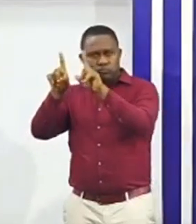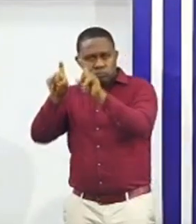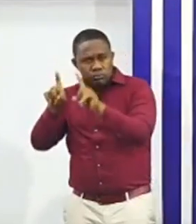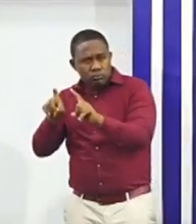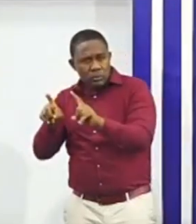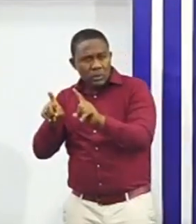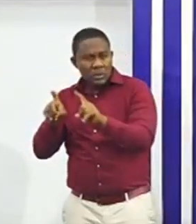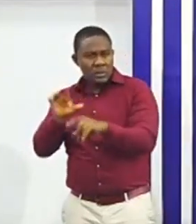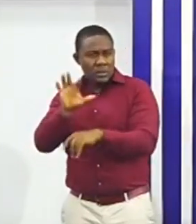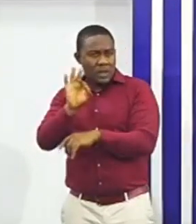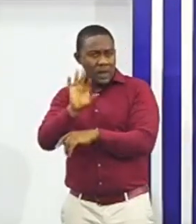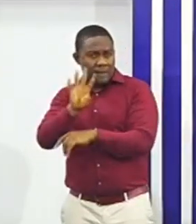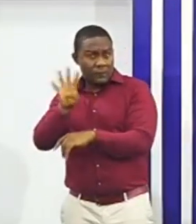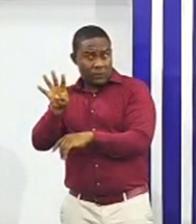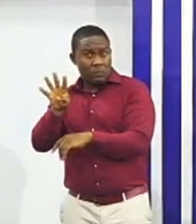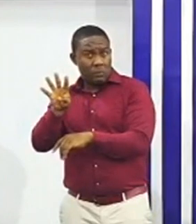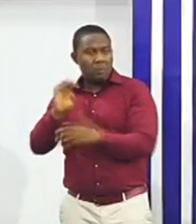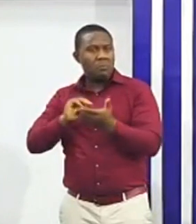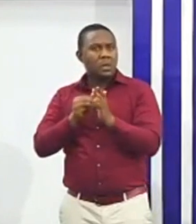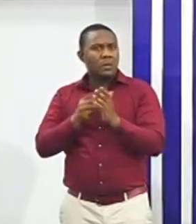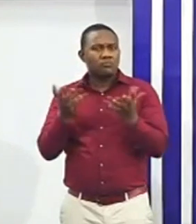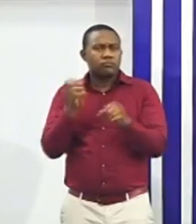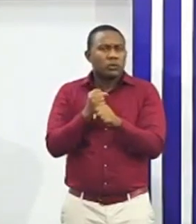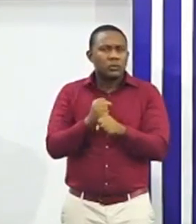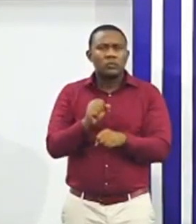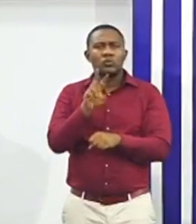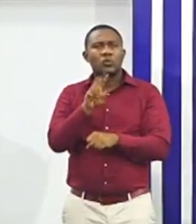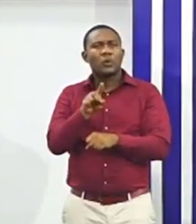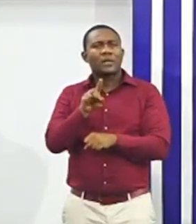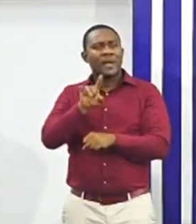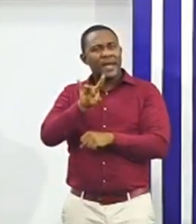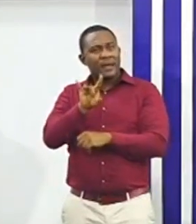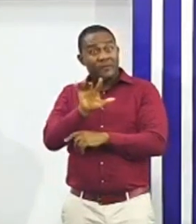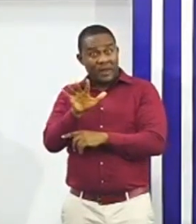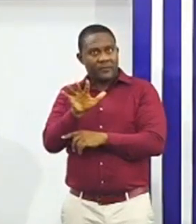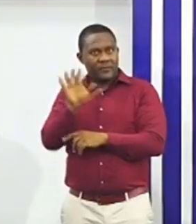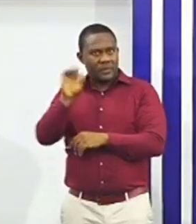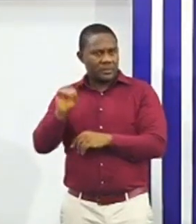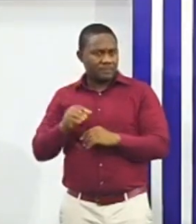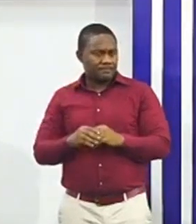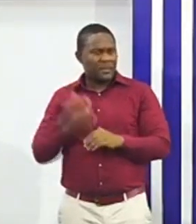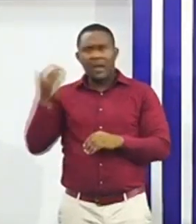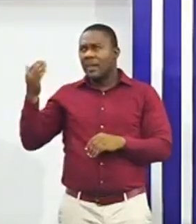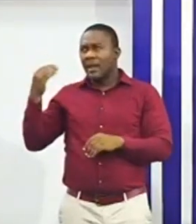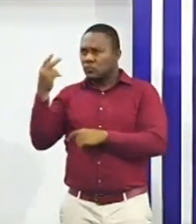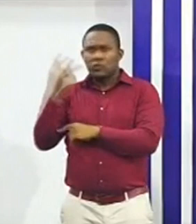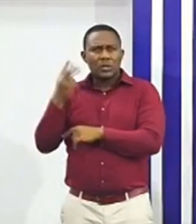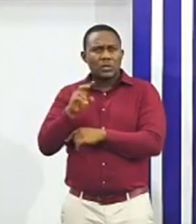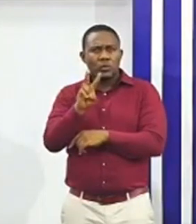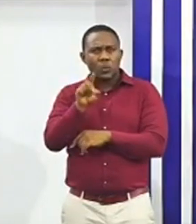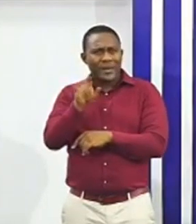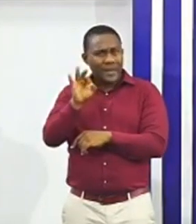ye korayi ani lizar yi ni ani bun tinan pa ta pampana greater accra ye lizar yi ni